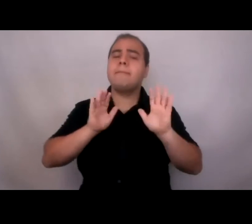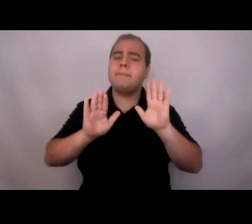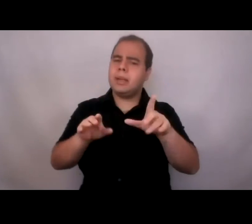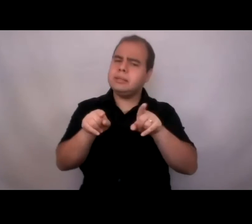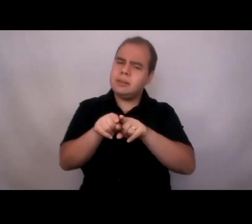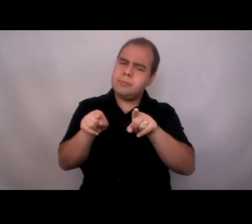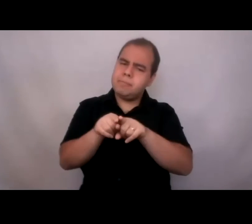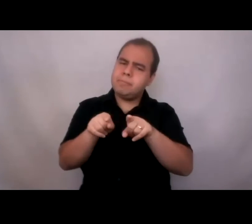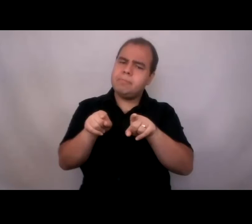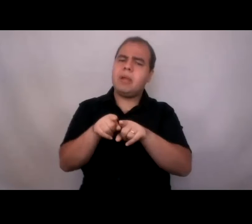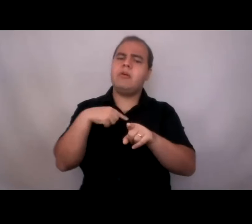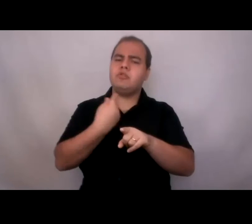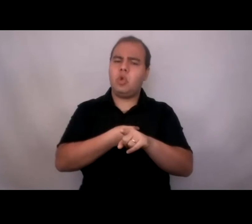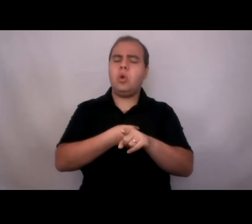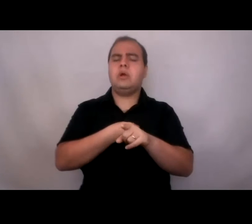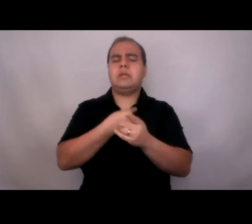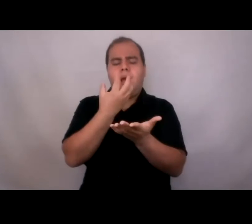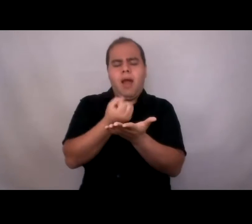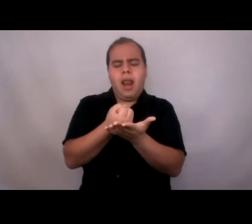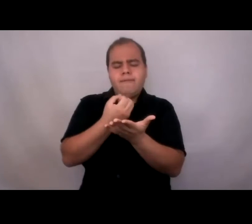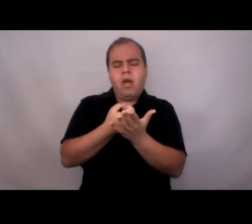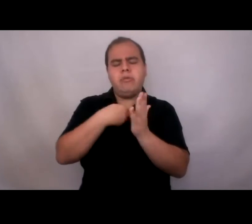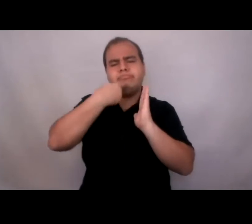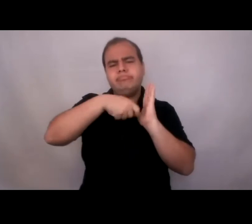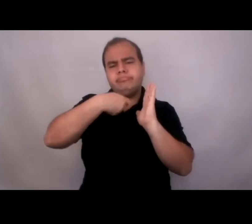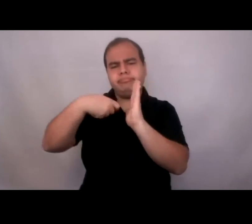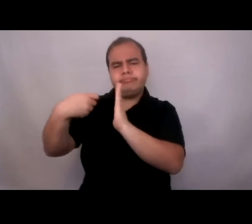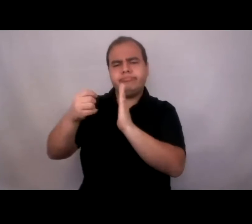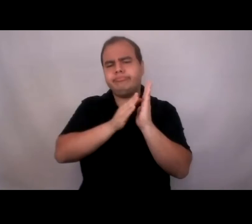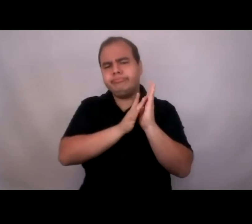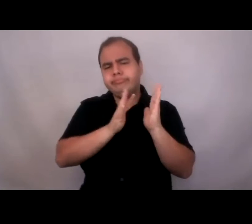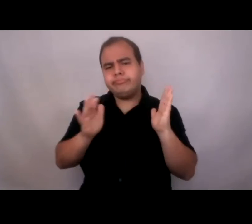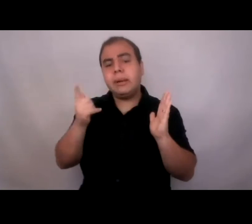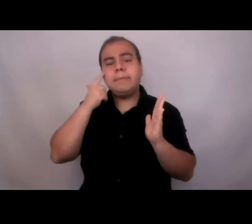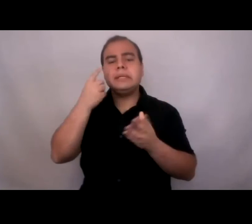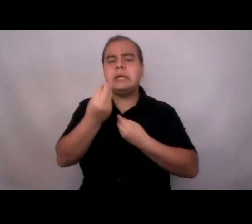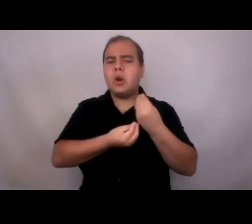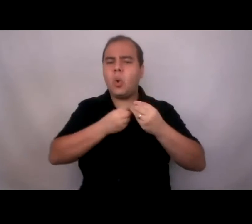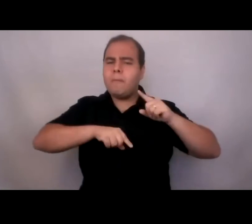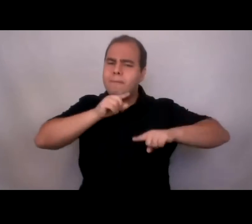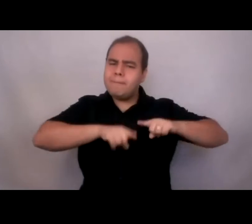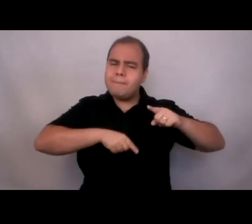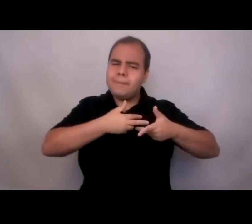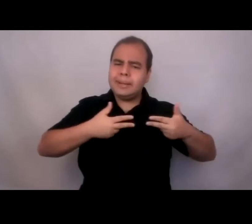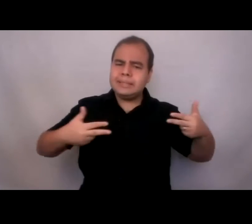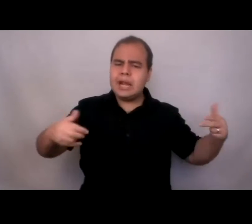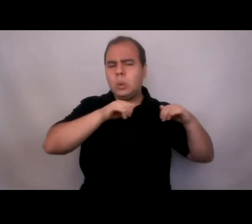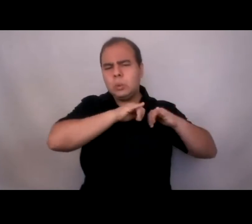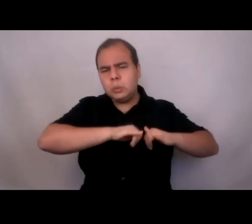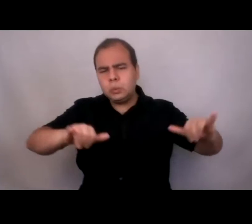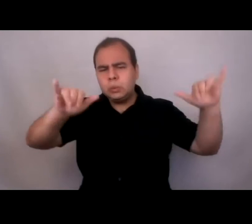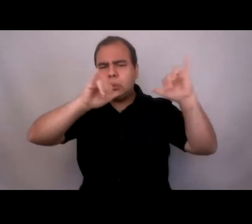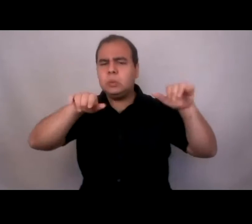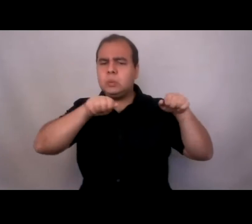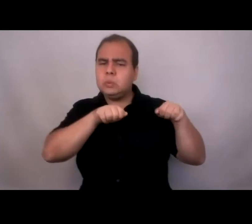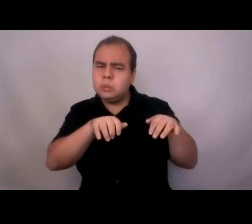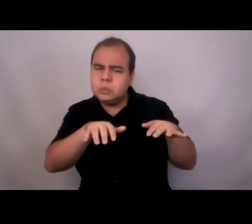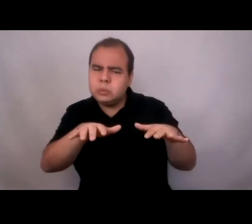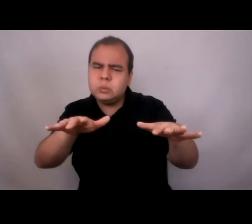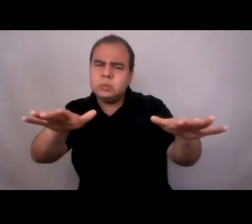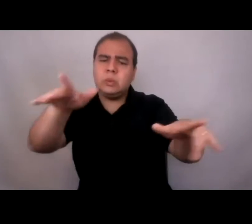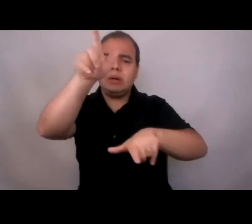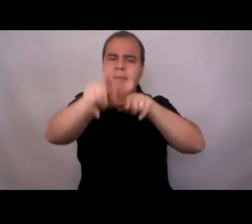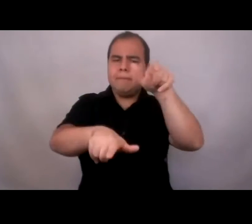muito carinho da gravação, de pensando uma maneira de disponibilizar esse conteúdo para cada vez mais